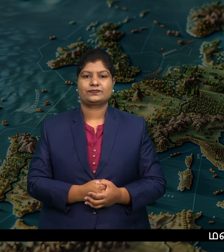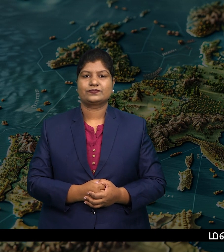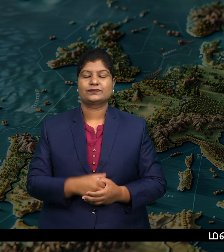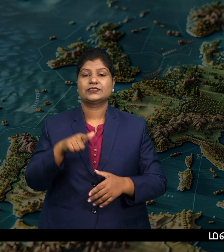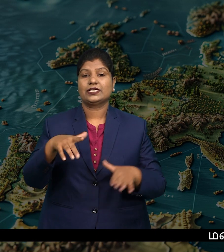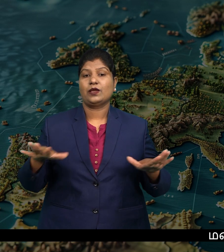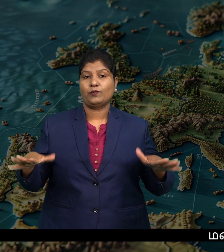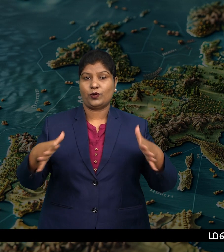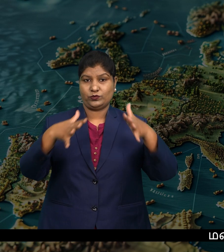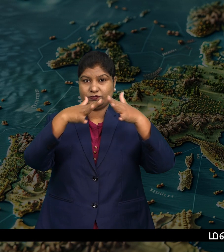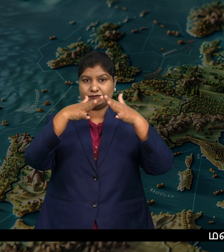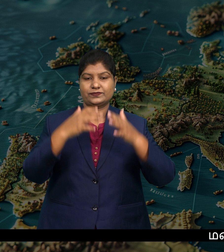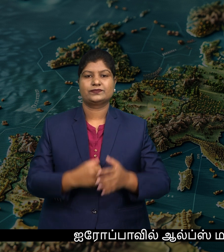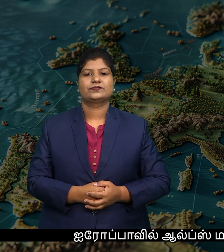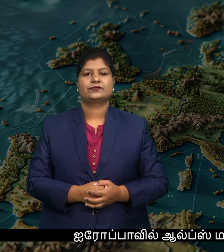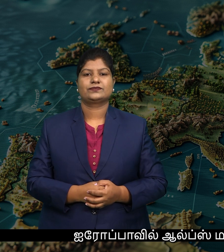மலைகள்.